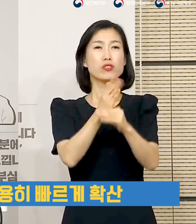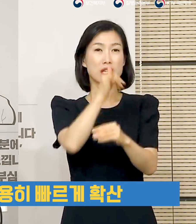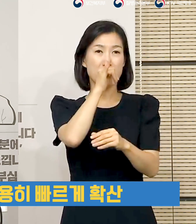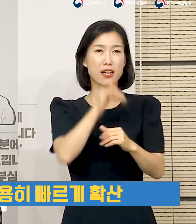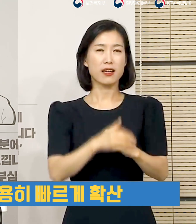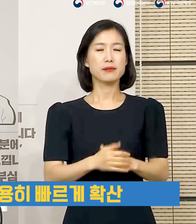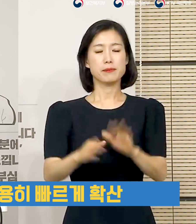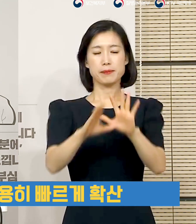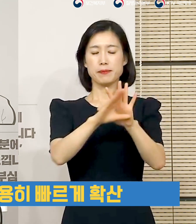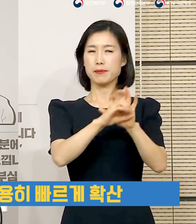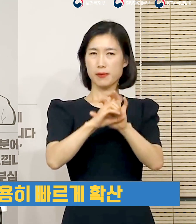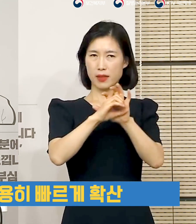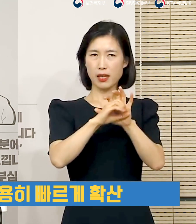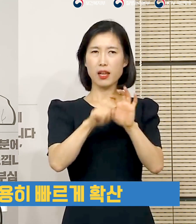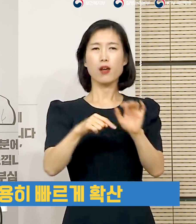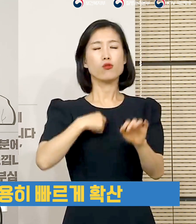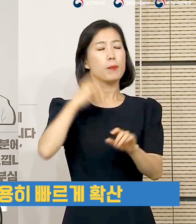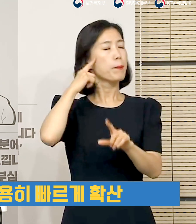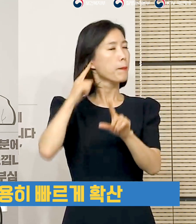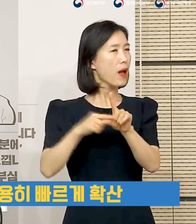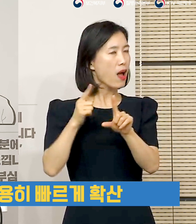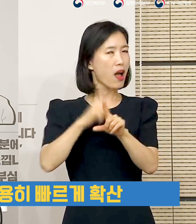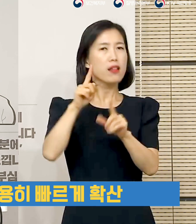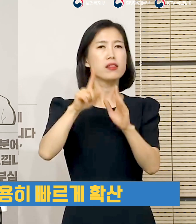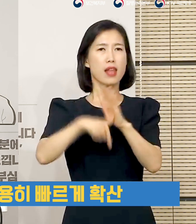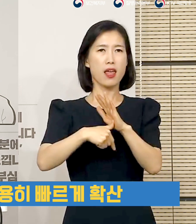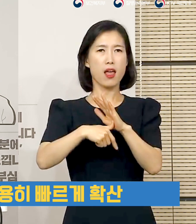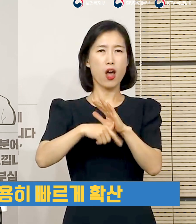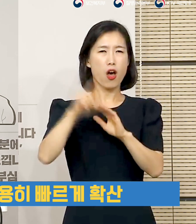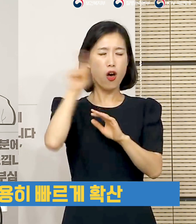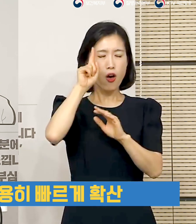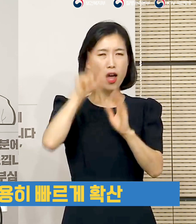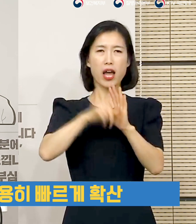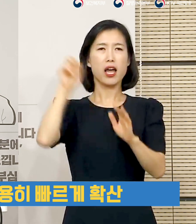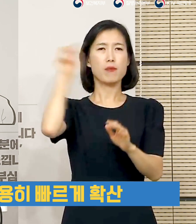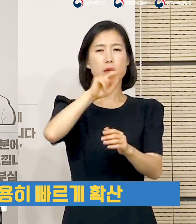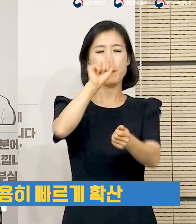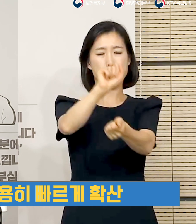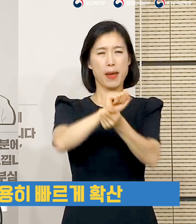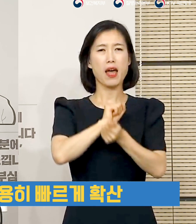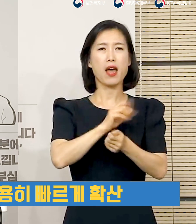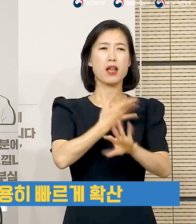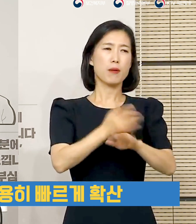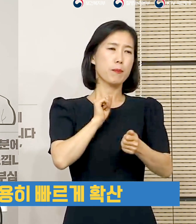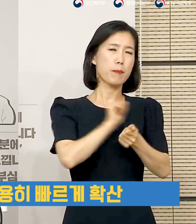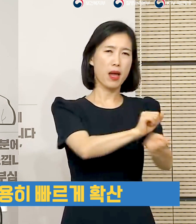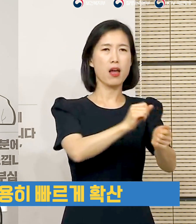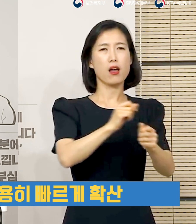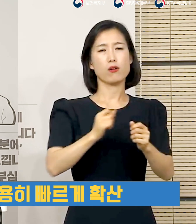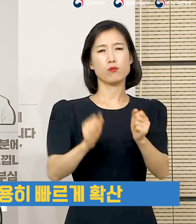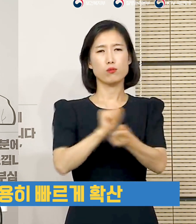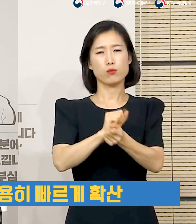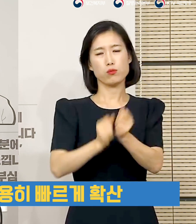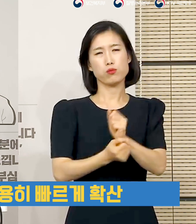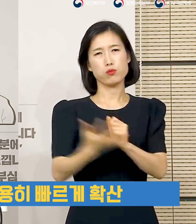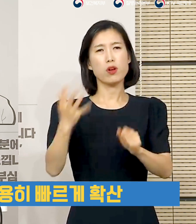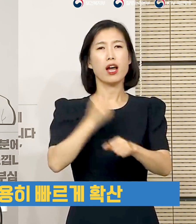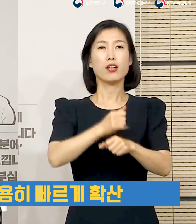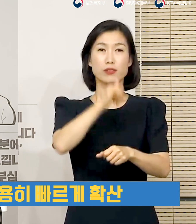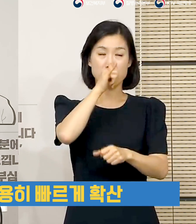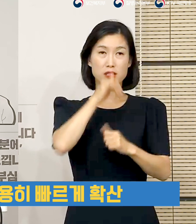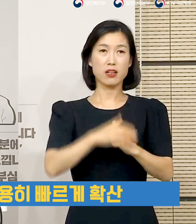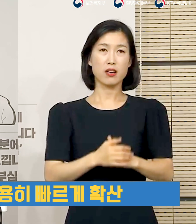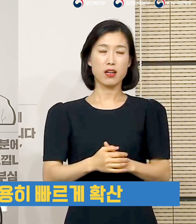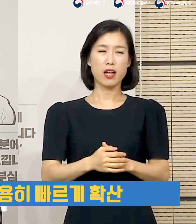순간입니다. 코로나19는 우리가 방심하고 있는 순간에는 어김없이 조용하고 빠르게 확산되고 있습니다.